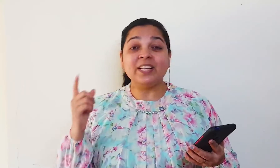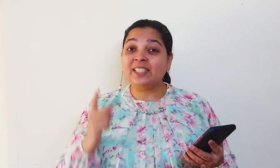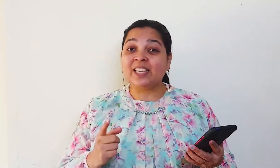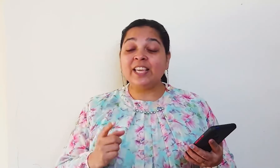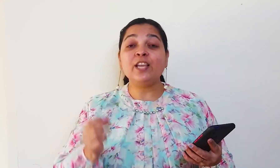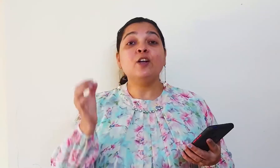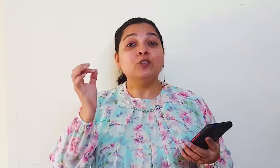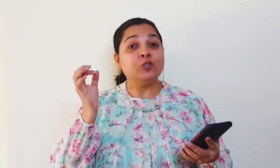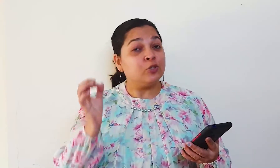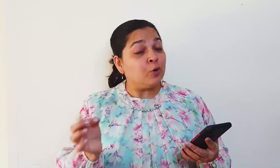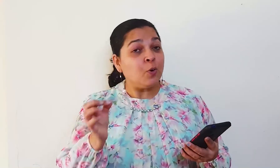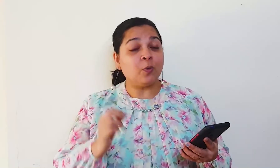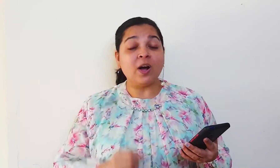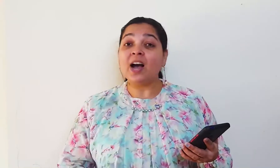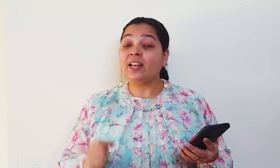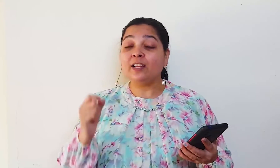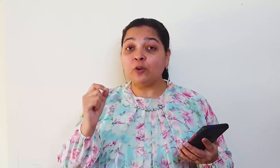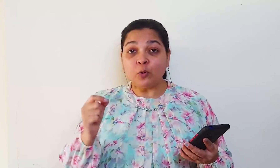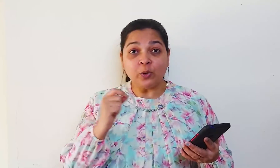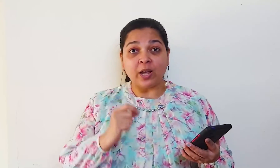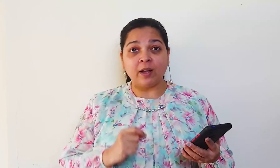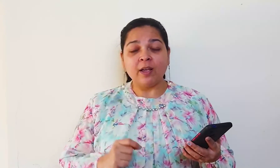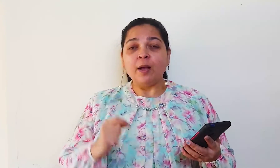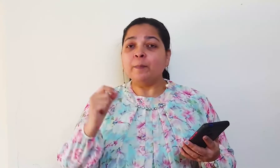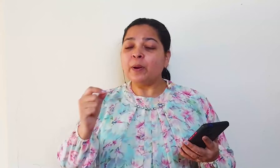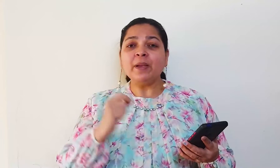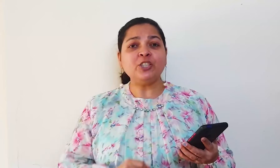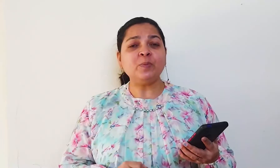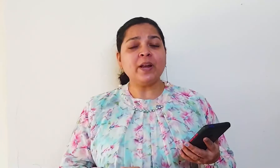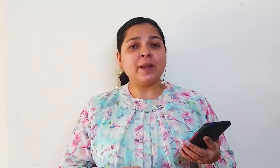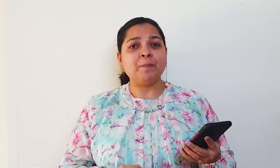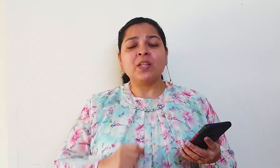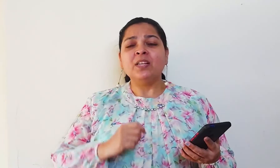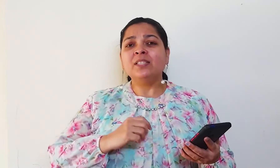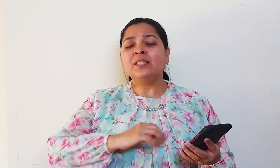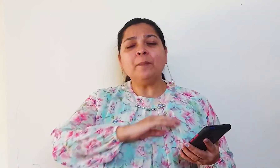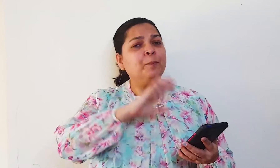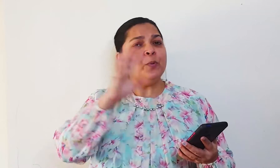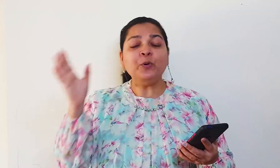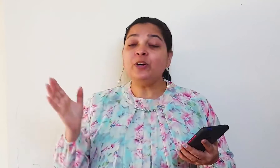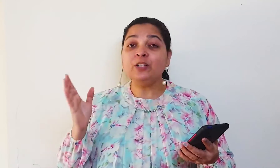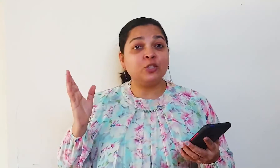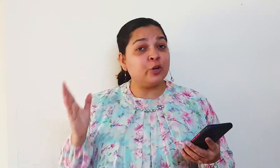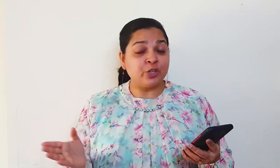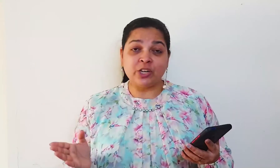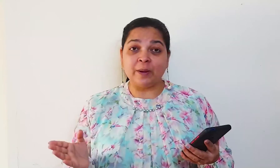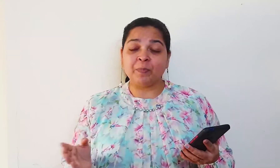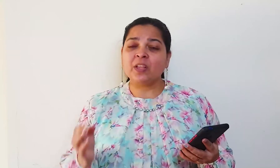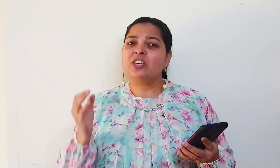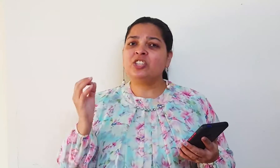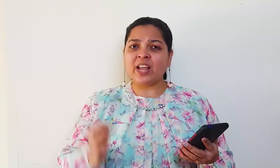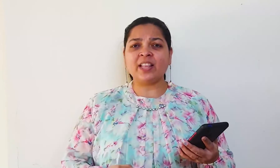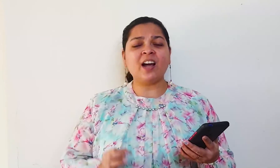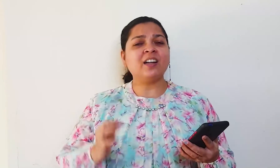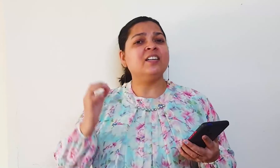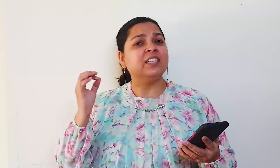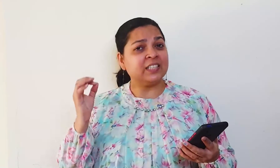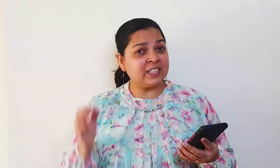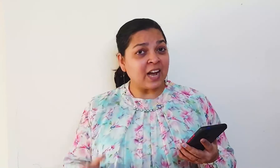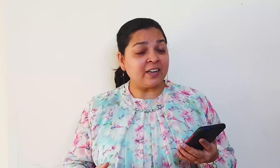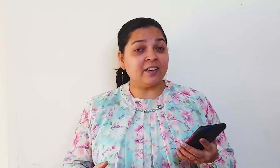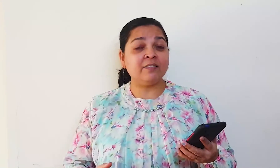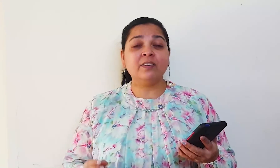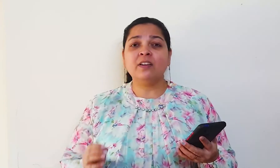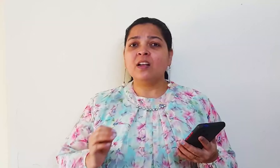सास हुने हरेक कुरालाई भनिरहनु भएको थियो, चाहे त्यो दुष्ट शैतान किन नहोस्, सबैलाई प्रभु यीशु ख्रीष्टलाई